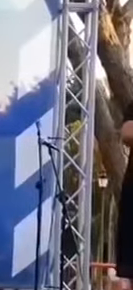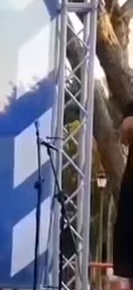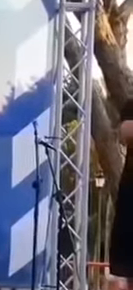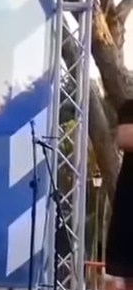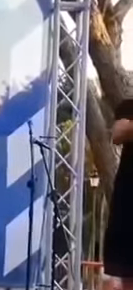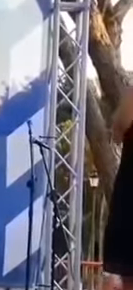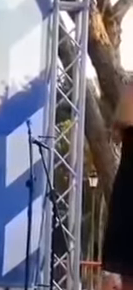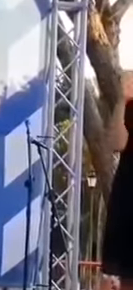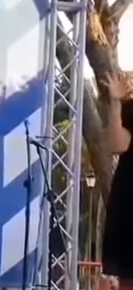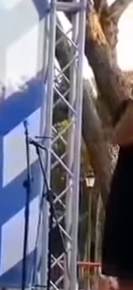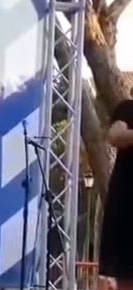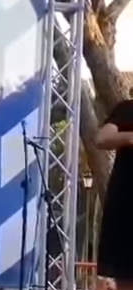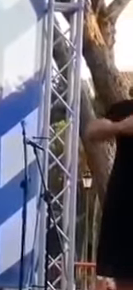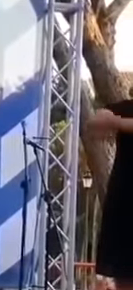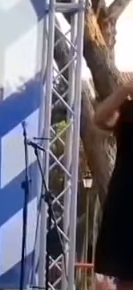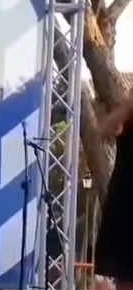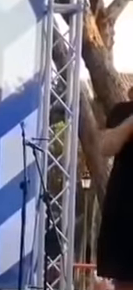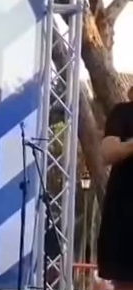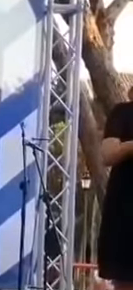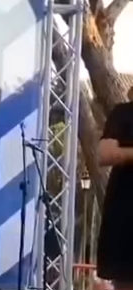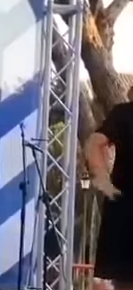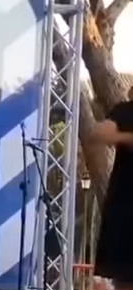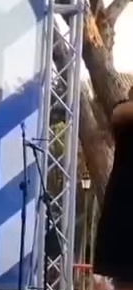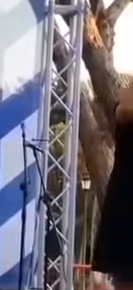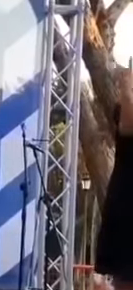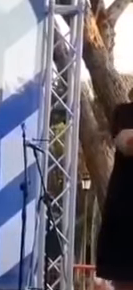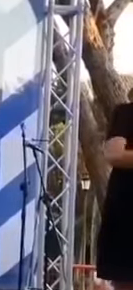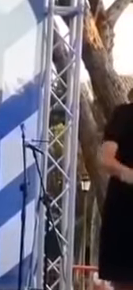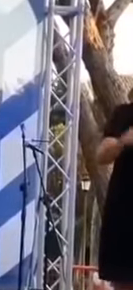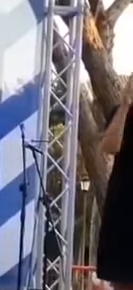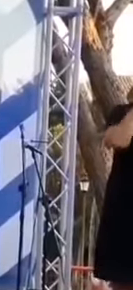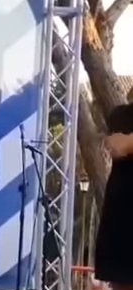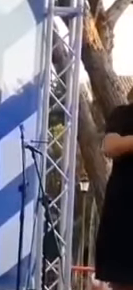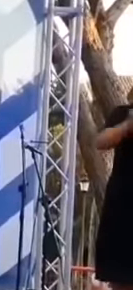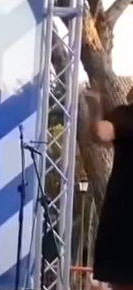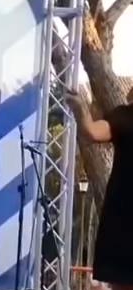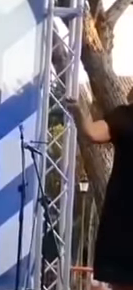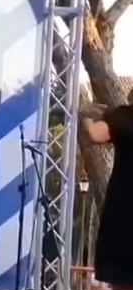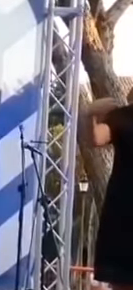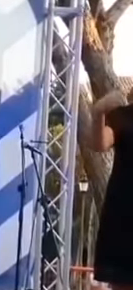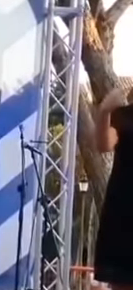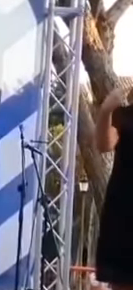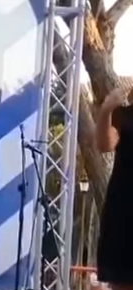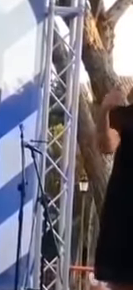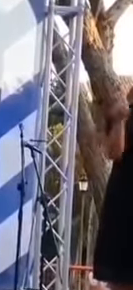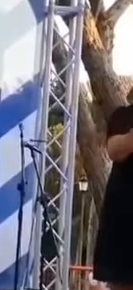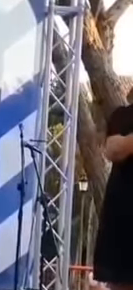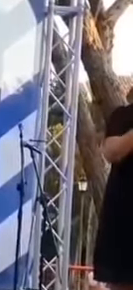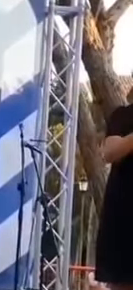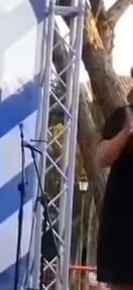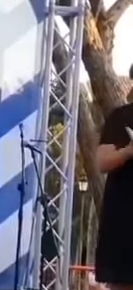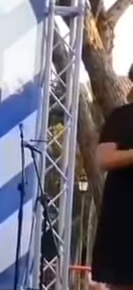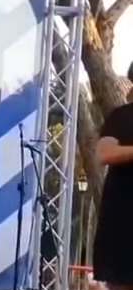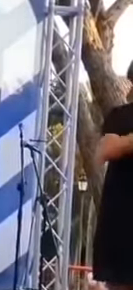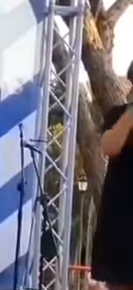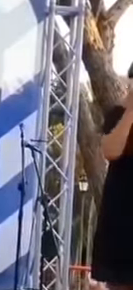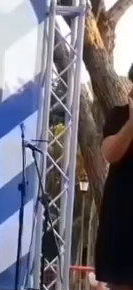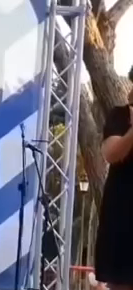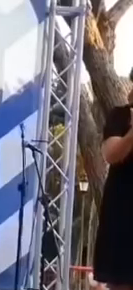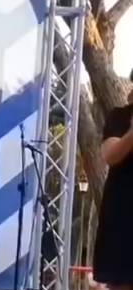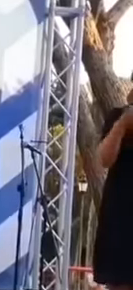che sarebbe arrivato un giorno in cui il popolo italiano avrebbe guardato a noi come a un partito